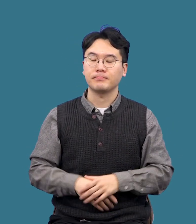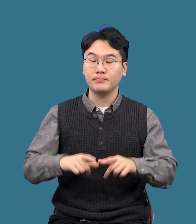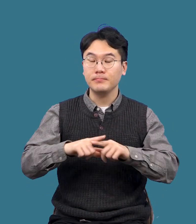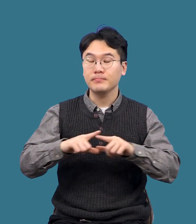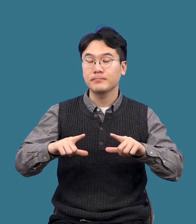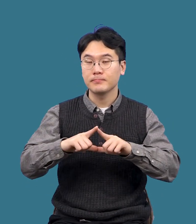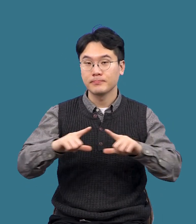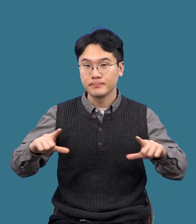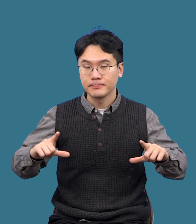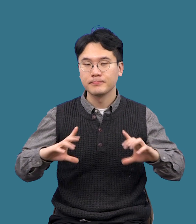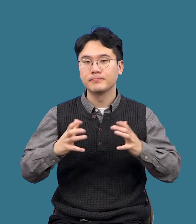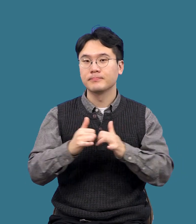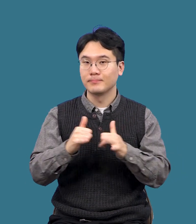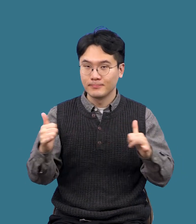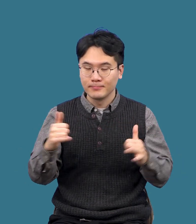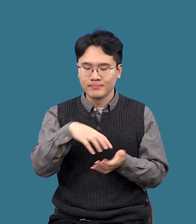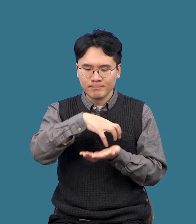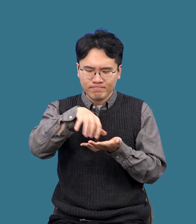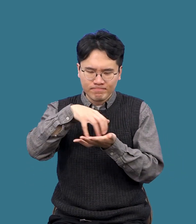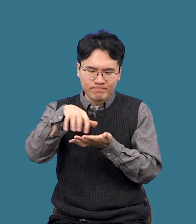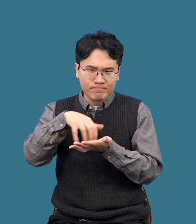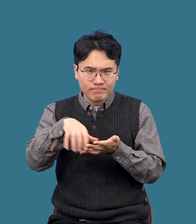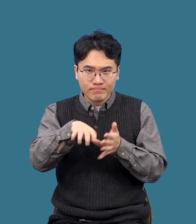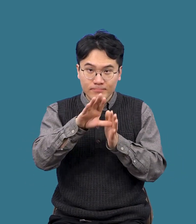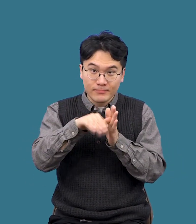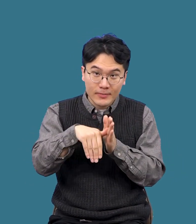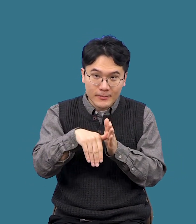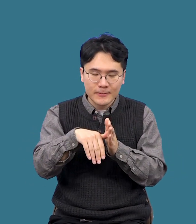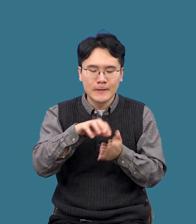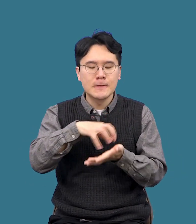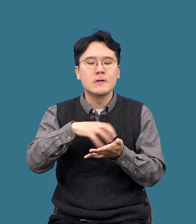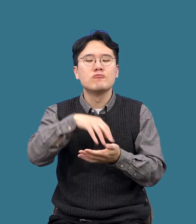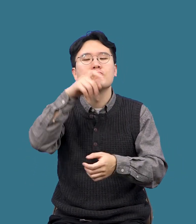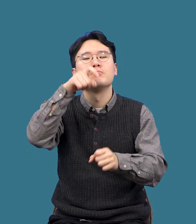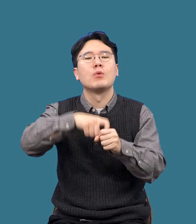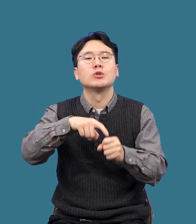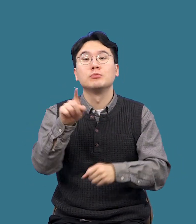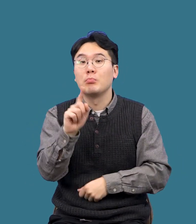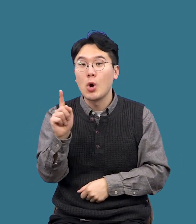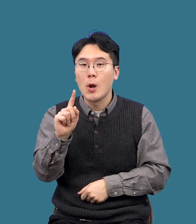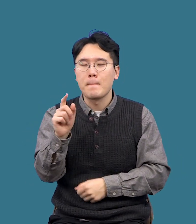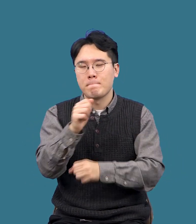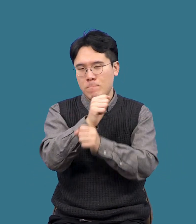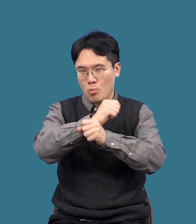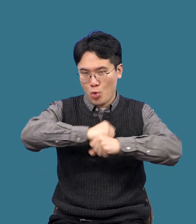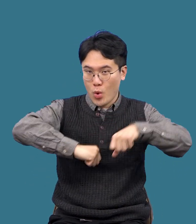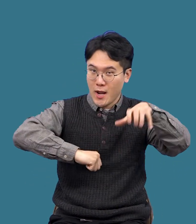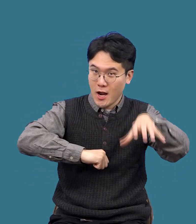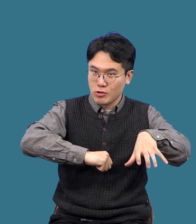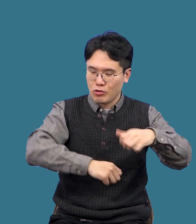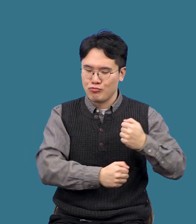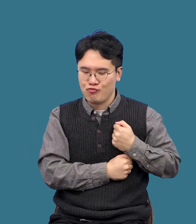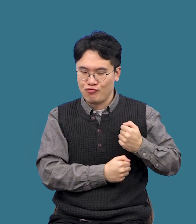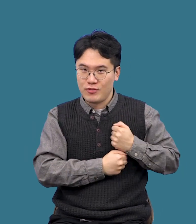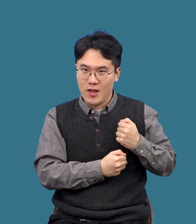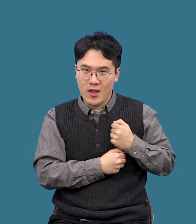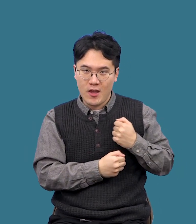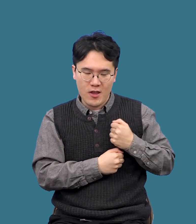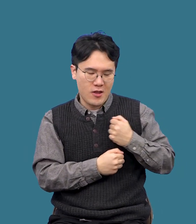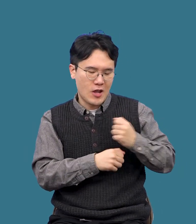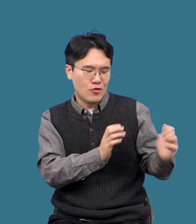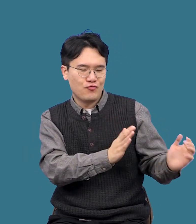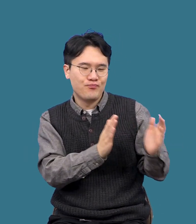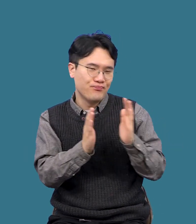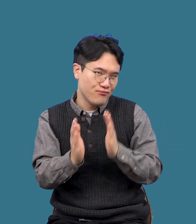일반 백성들을 그리고 계수할 때는 그 계수 목적이 바로 광야에서 군대로 그들을 무장시키기